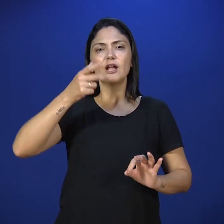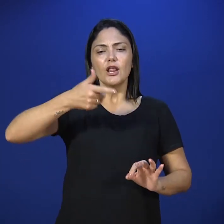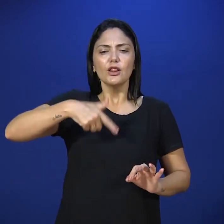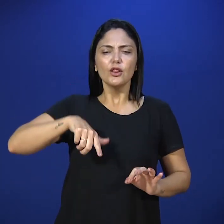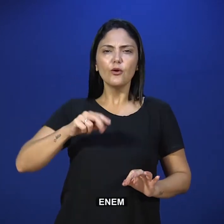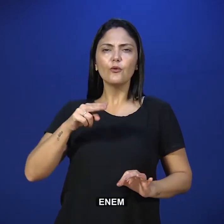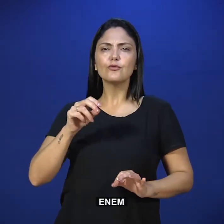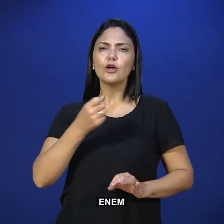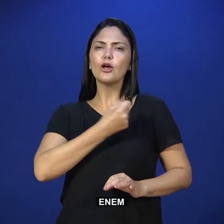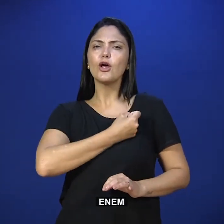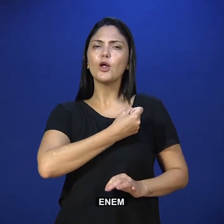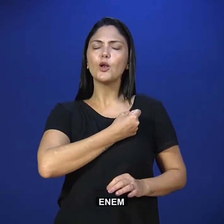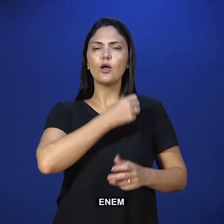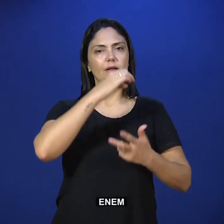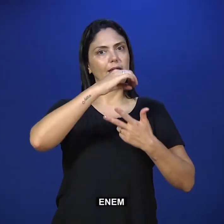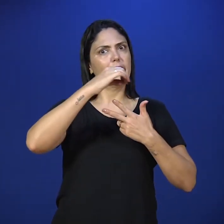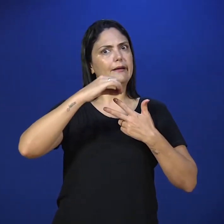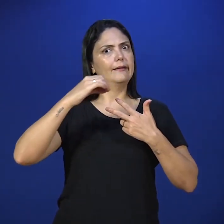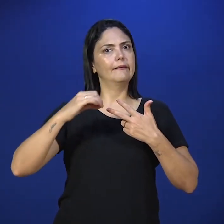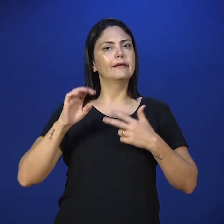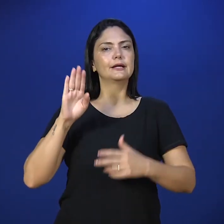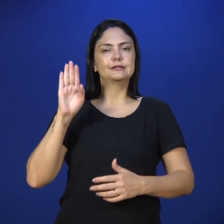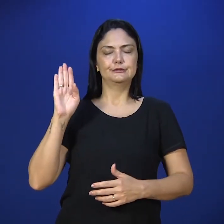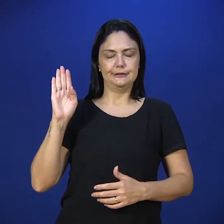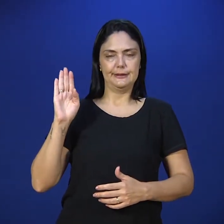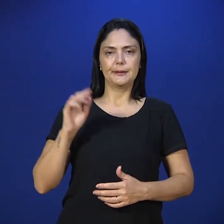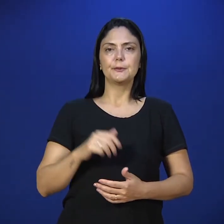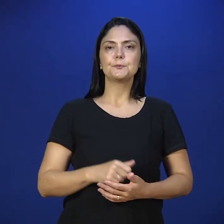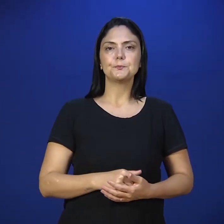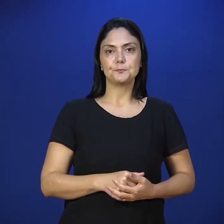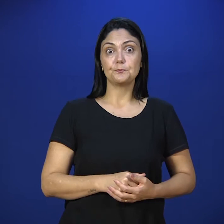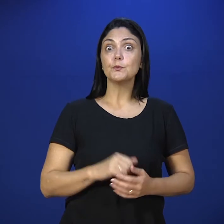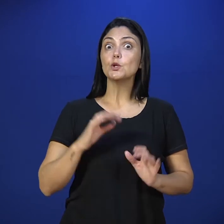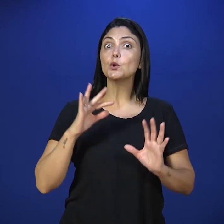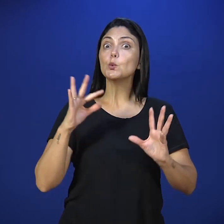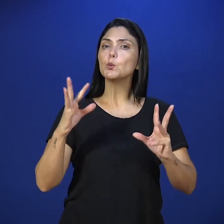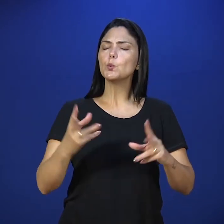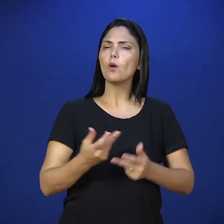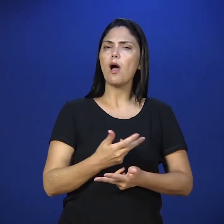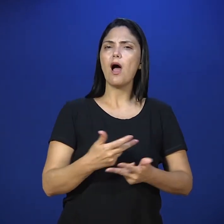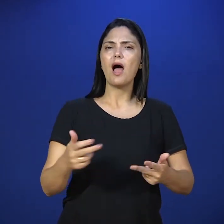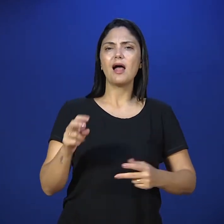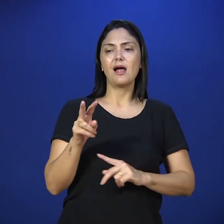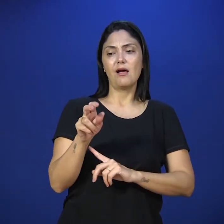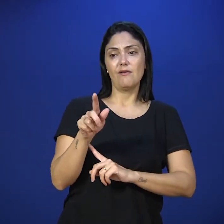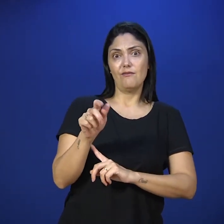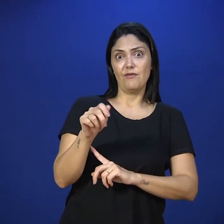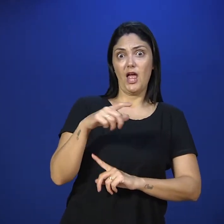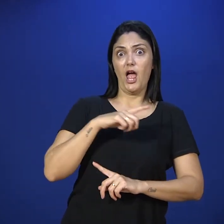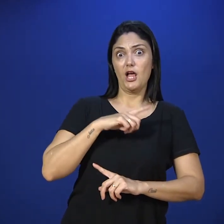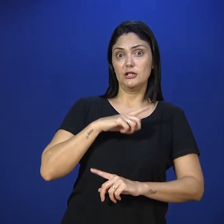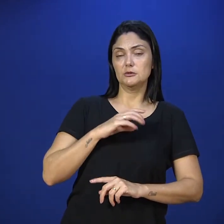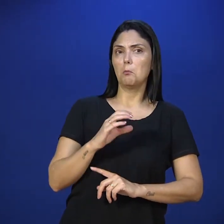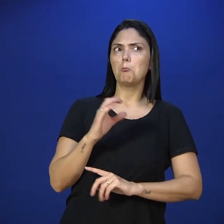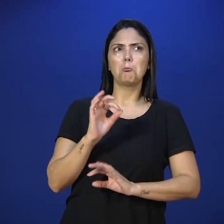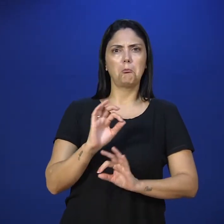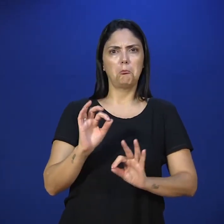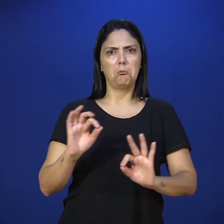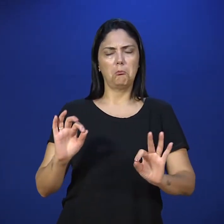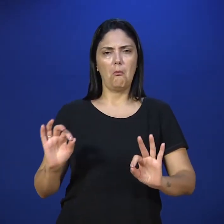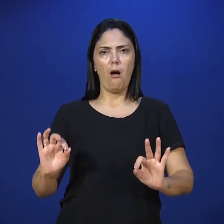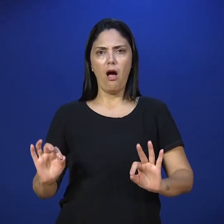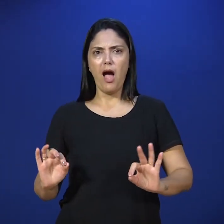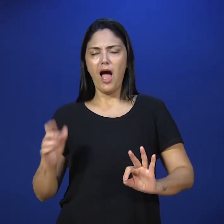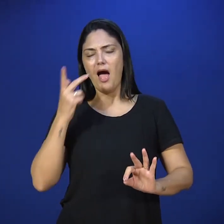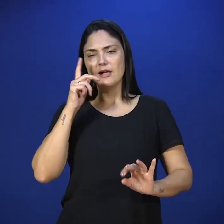notas obtidas no Enem pelo candidato. 11. Em todos os casos, as vagas que se tornarem ociosas após